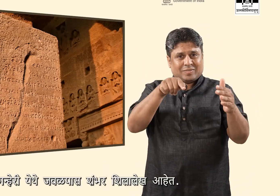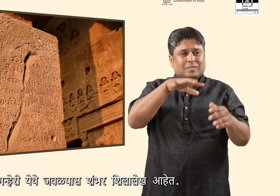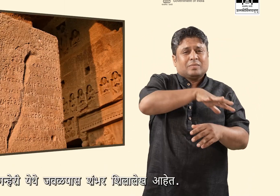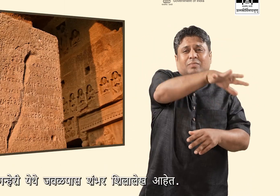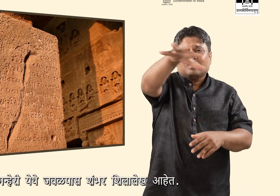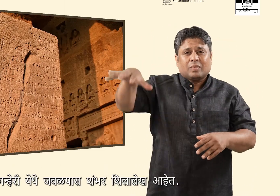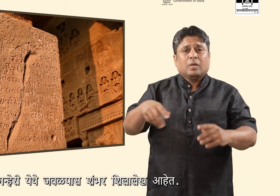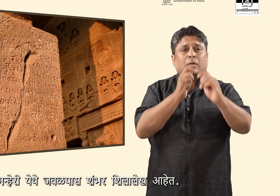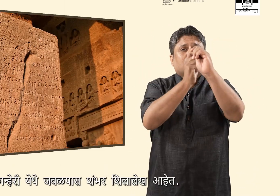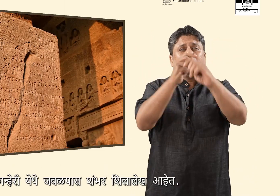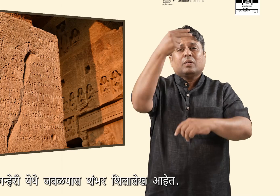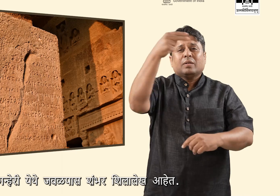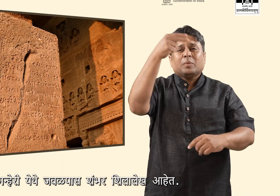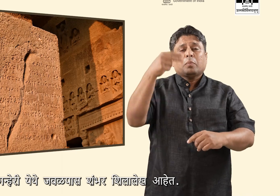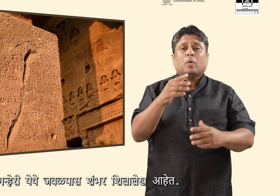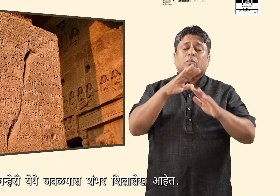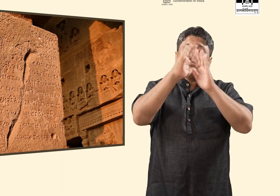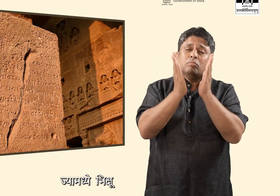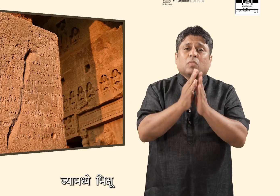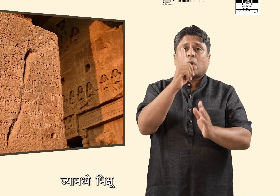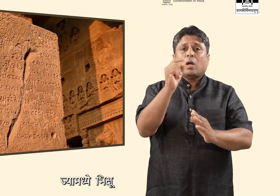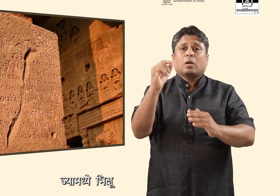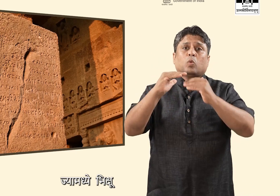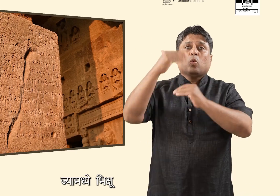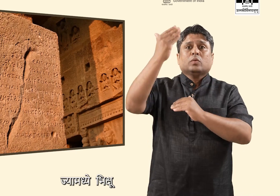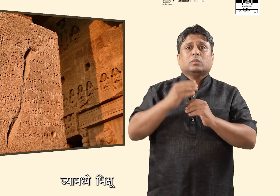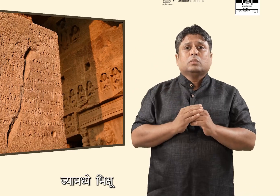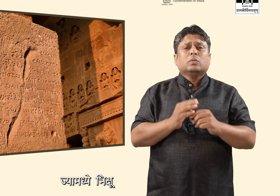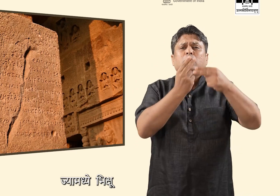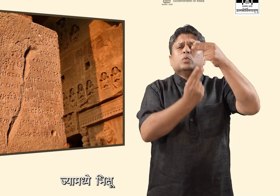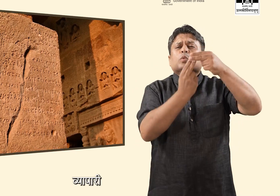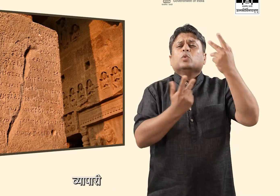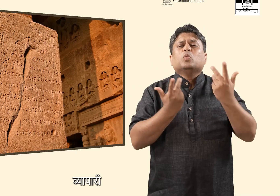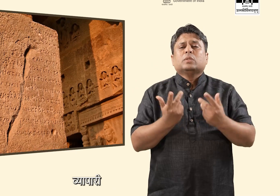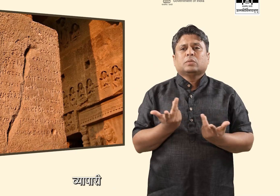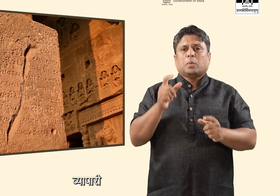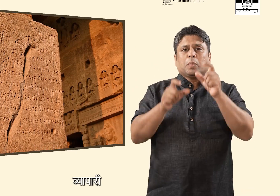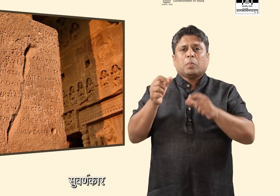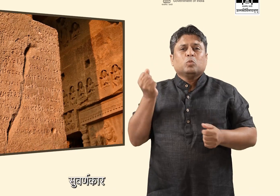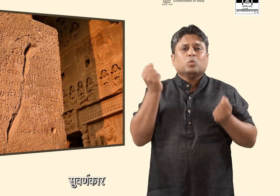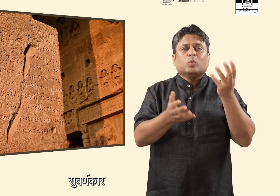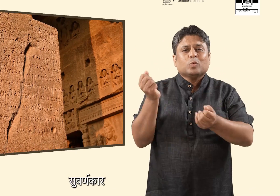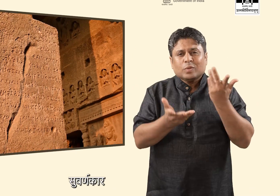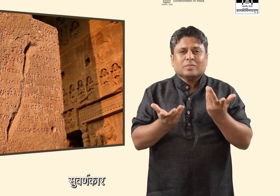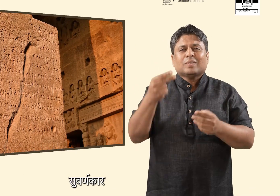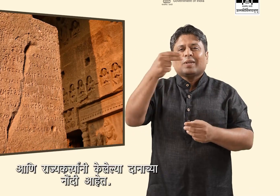कान्हेरी येथे जवळपास 100 शिलालेख आहेत, ज्यामध्ये भिक्षू, व्यापारी, सुवर्णकार